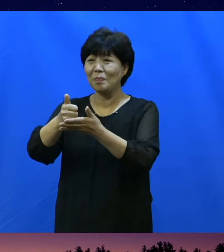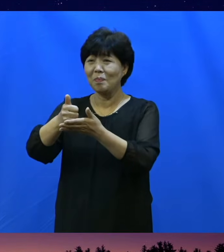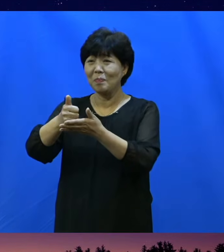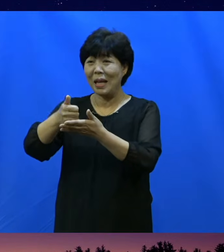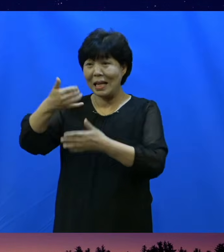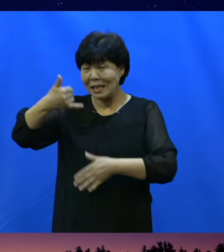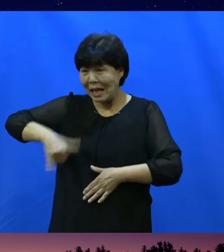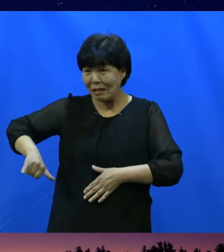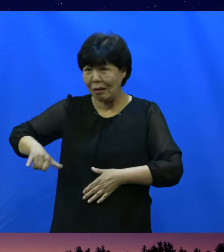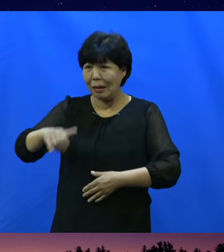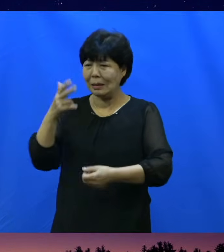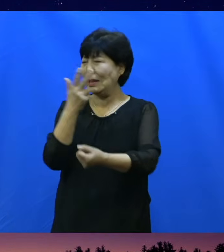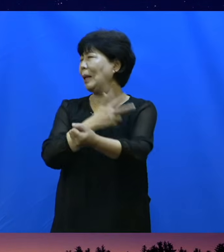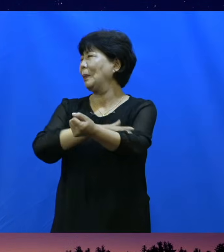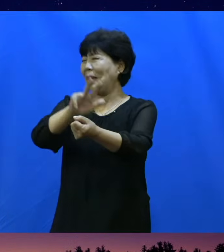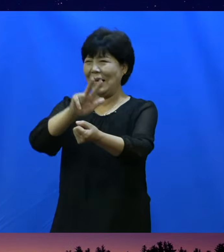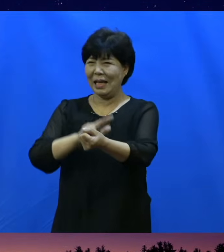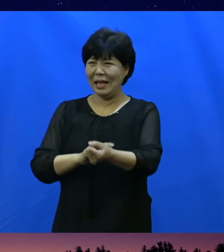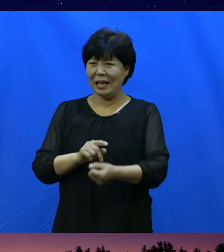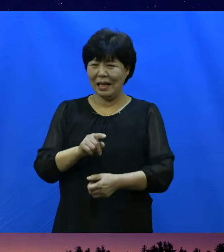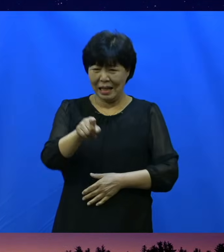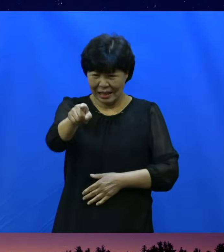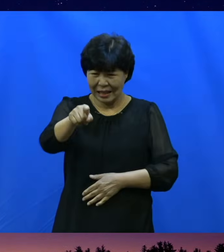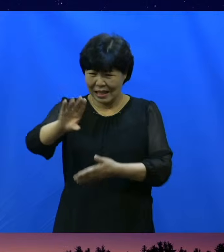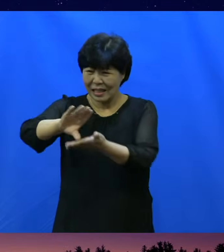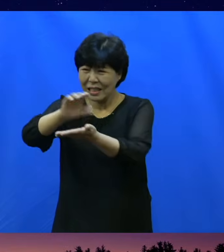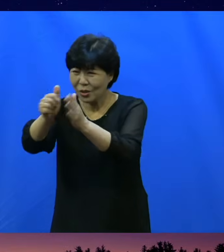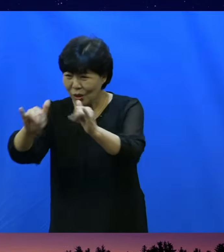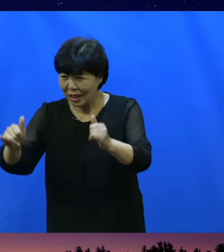너는 그리스도인이라고 말도 안 돼.